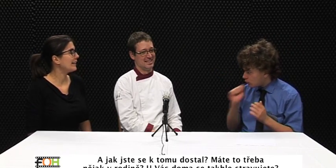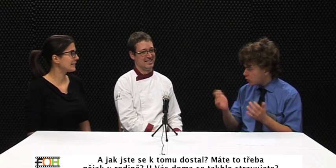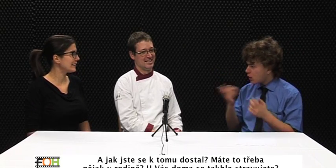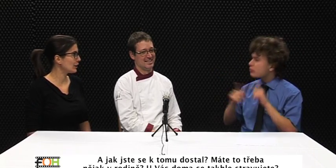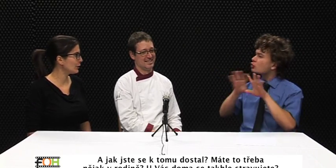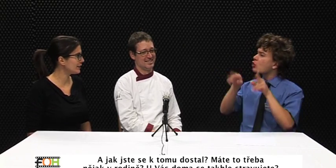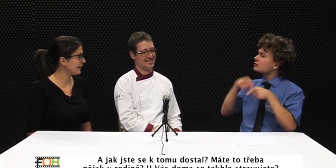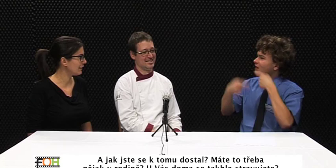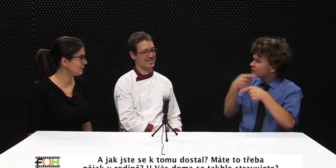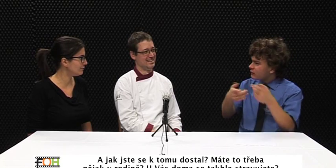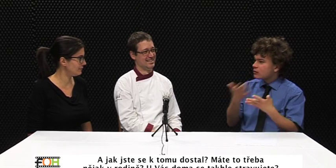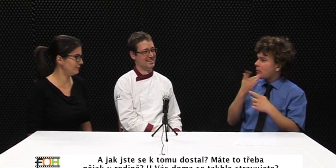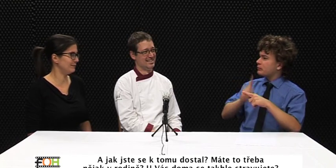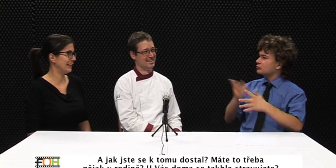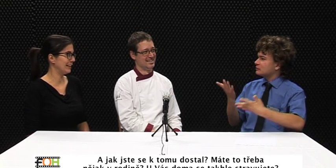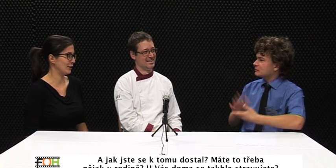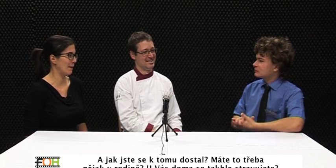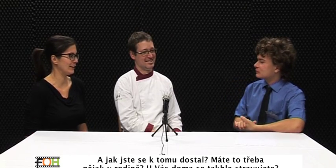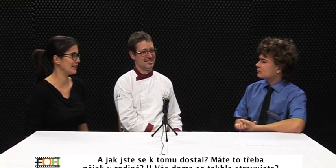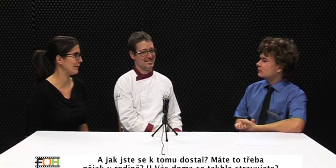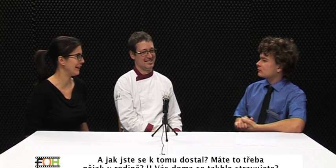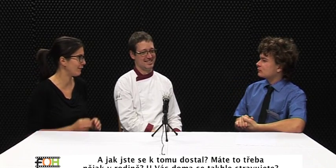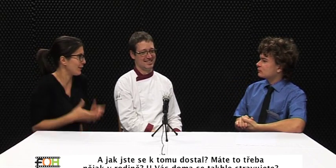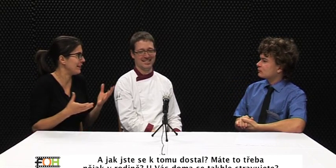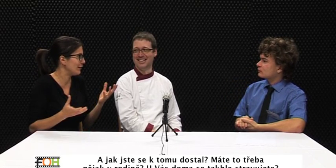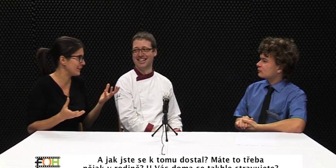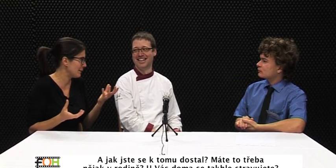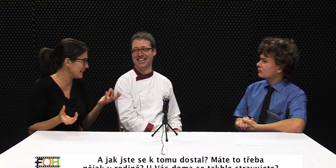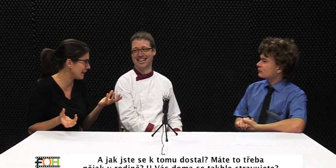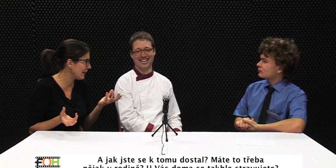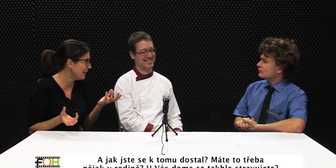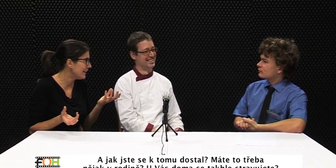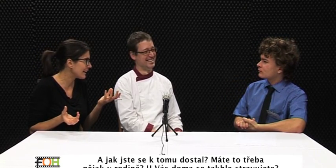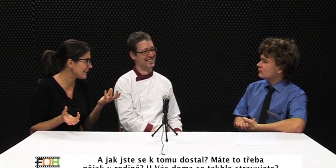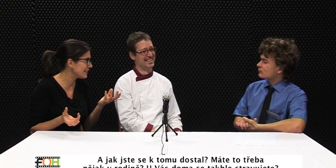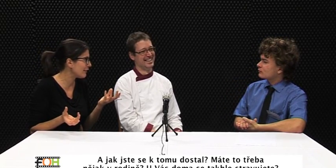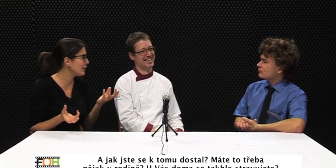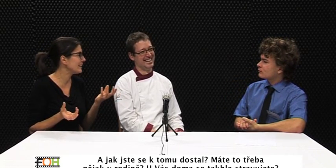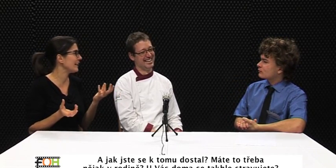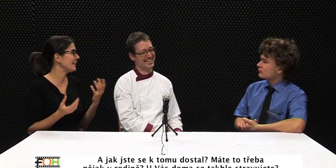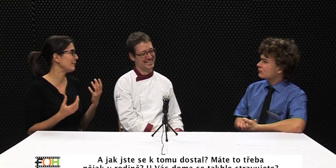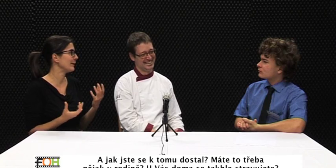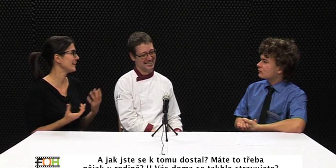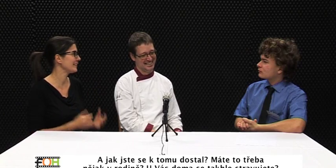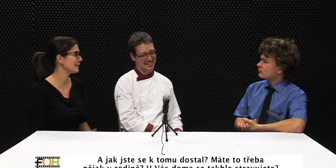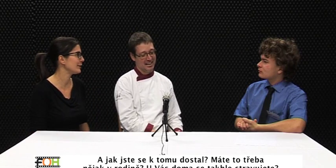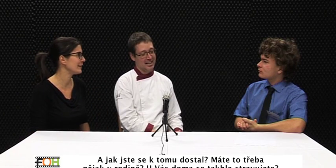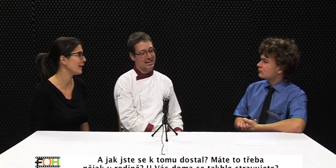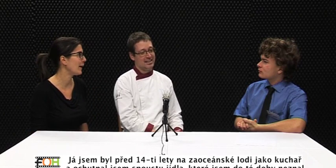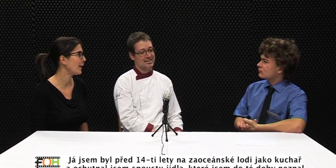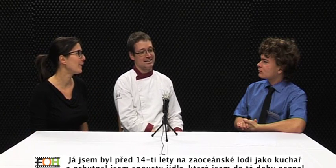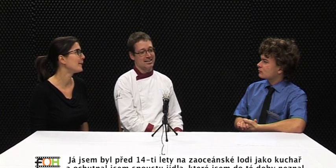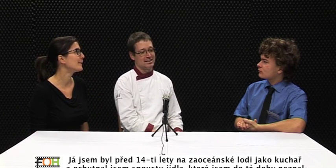A jak jste se k tomu dostal? Máte to třeba nějak v rodině, u vás doma se takhle stravujete, nebo jak jste se k tomu